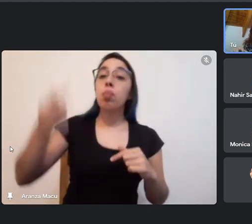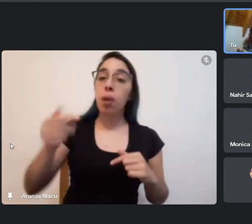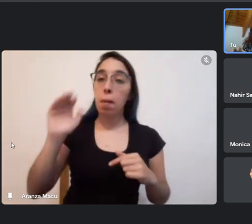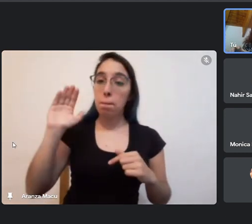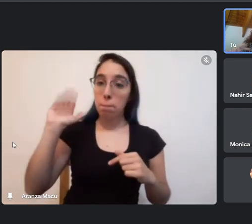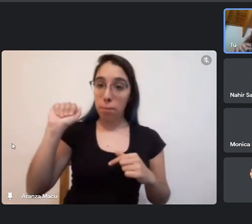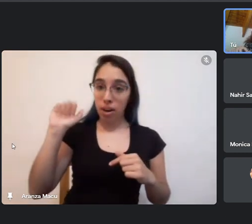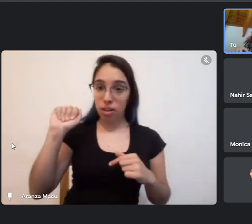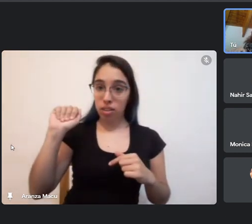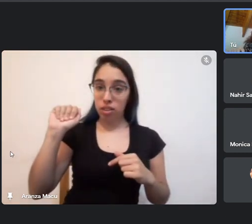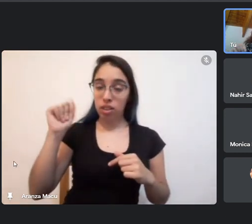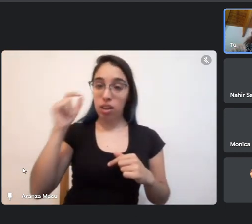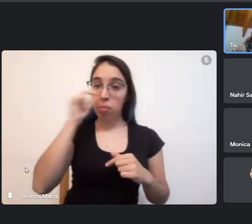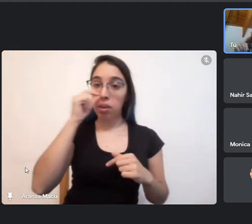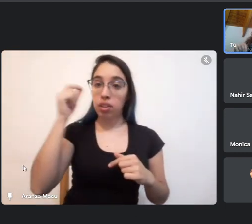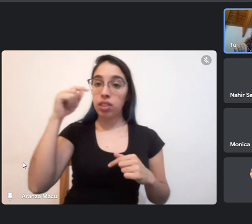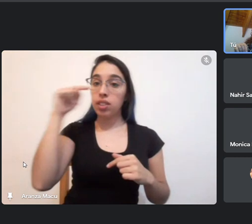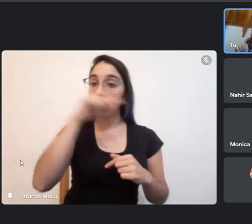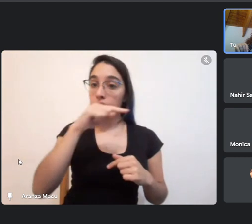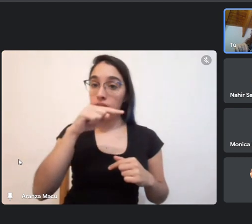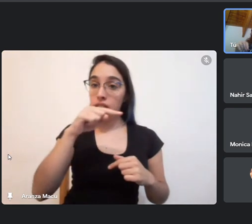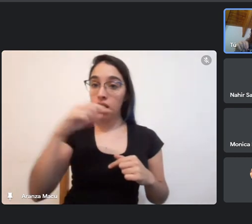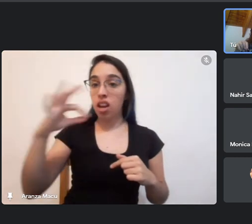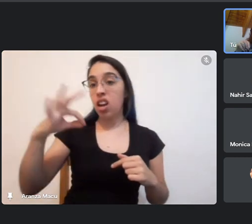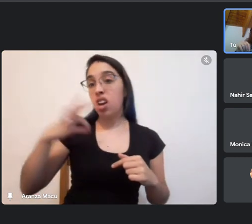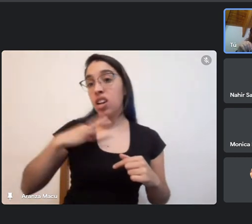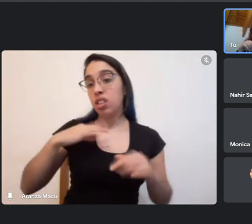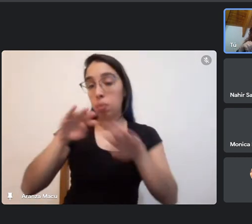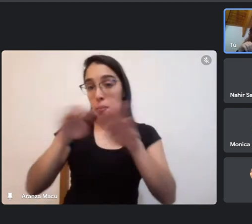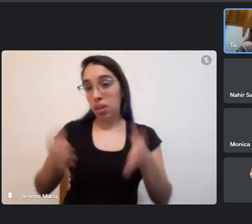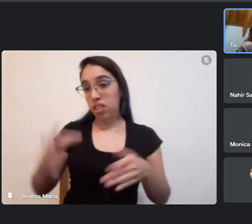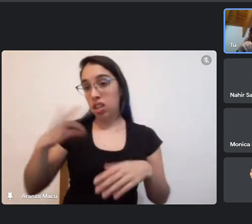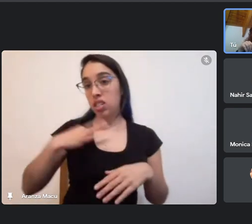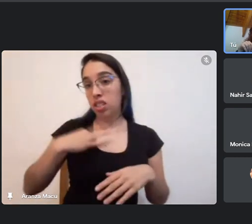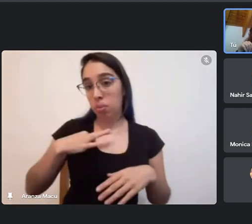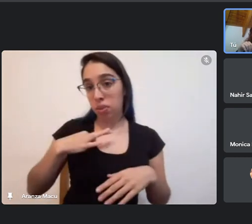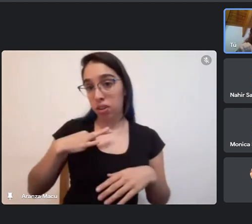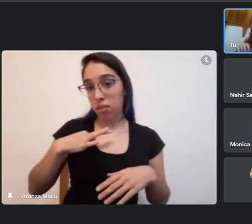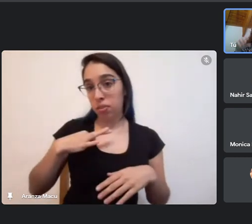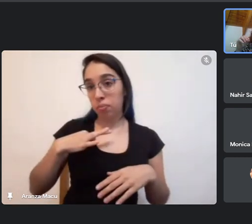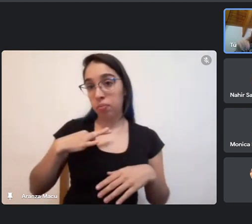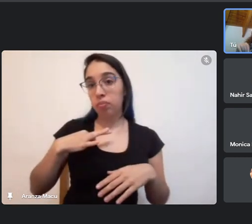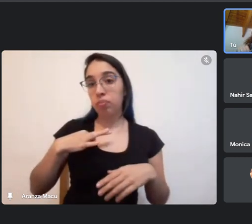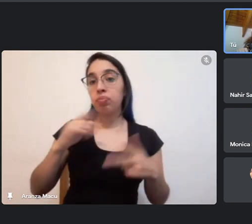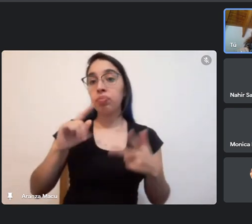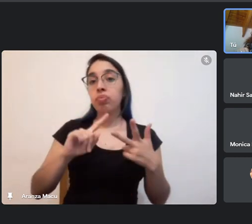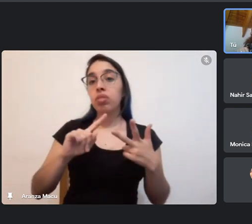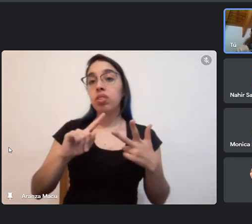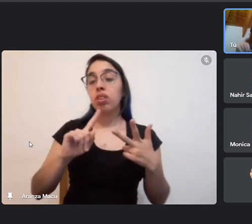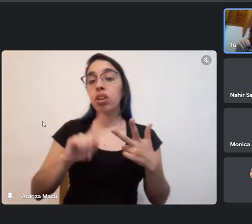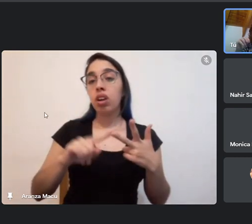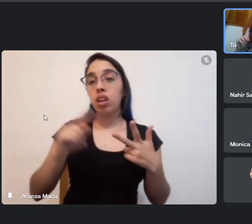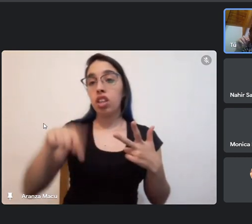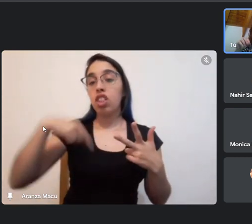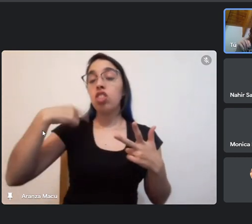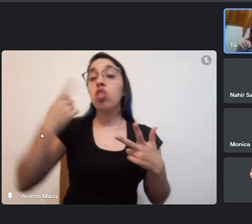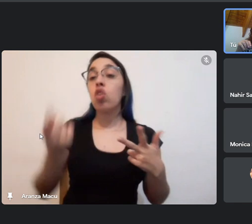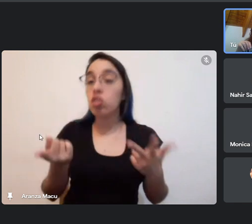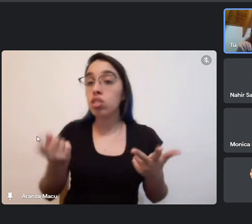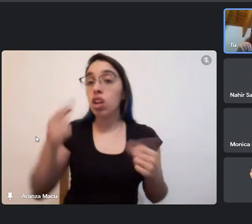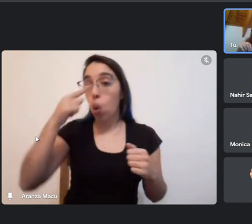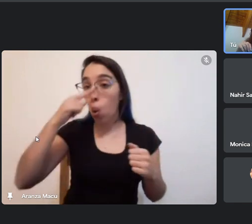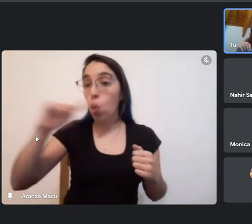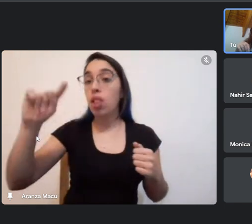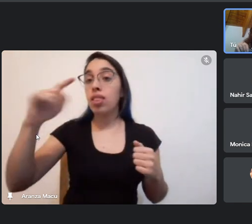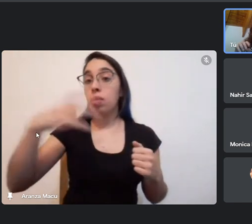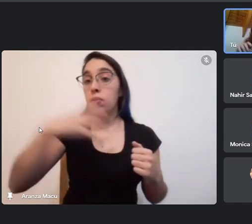que son virtuales, y el recuperatorio en aula C, ¿sí? Así que la última clase va a ser el 29 de